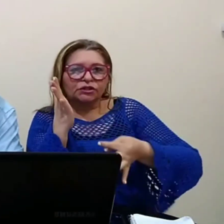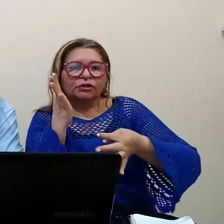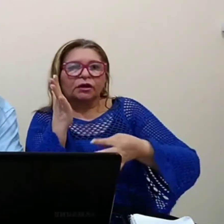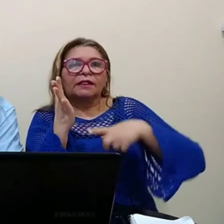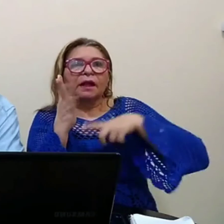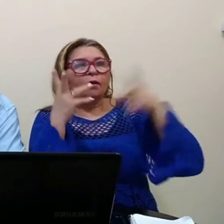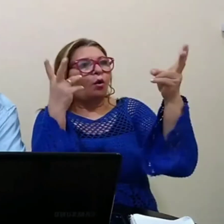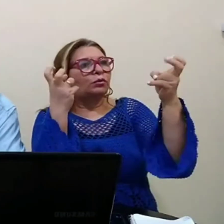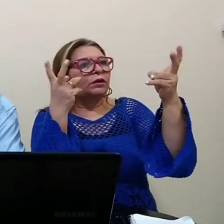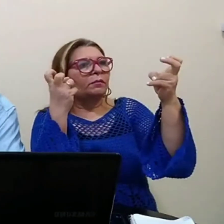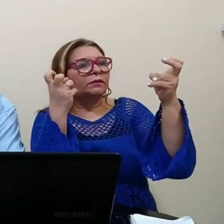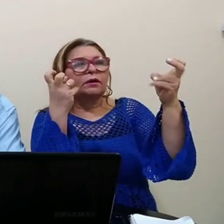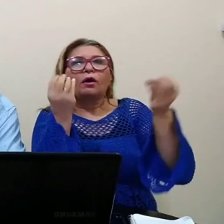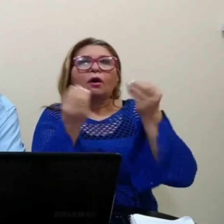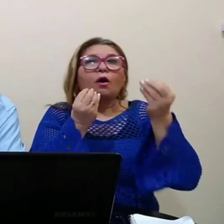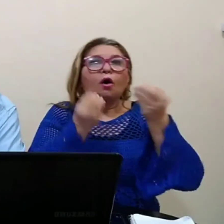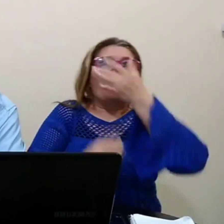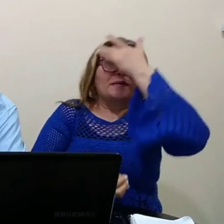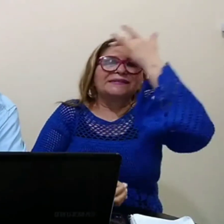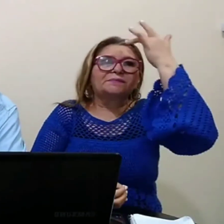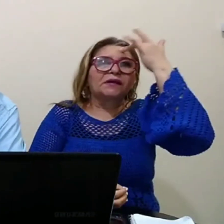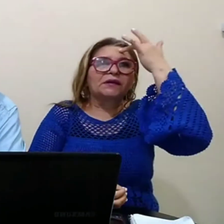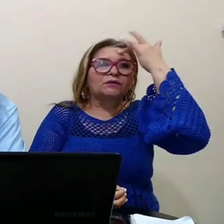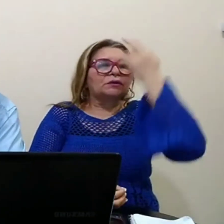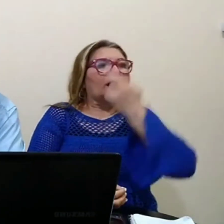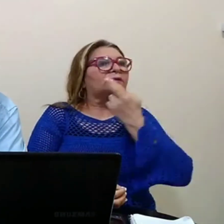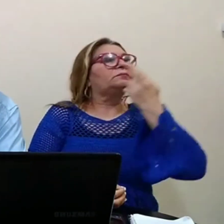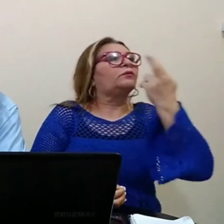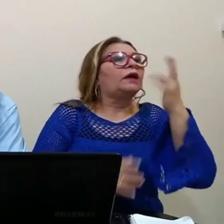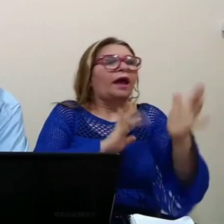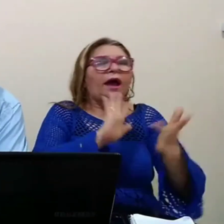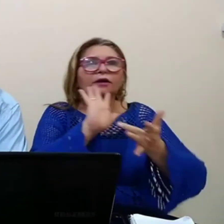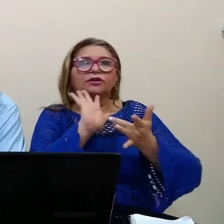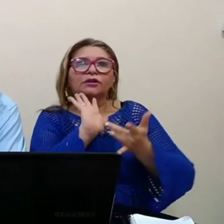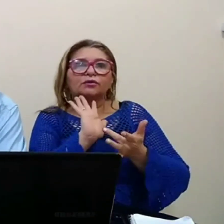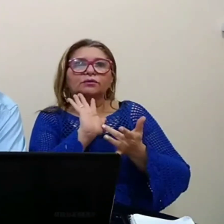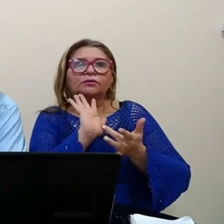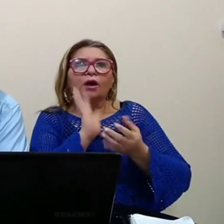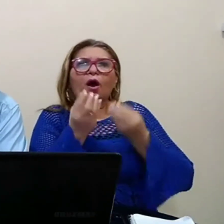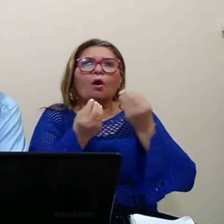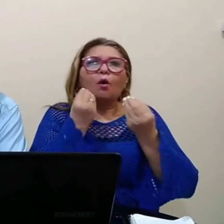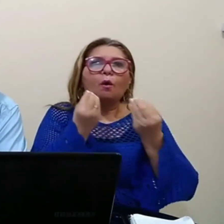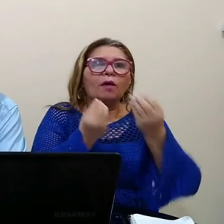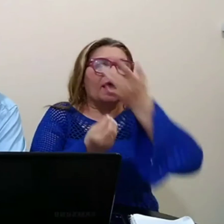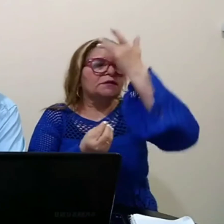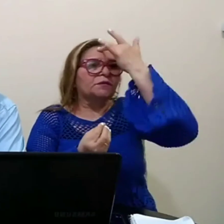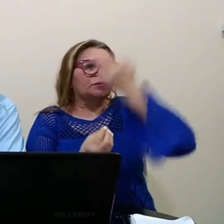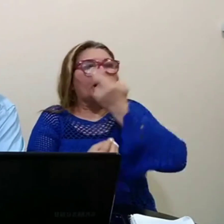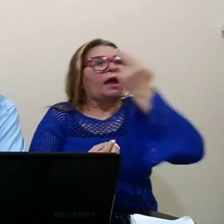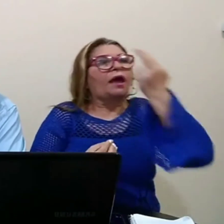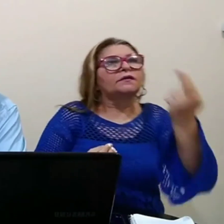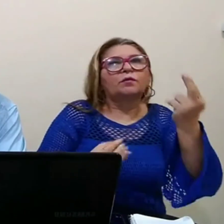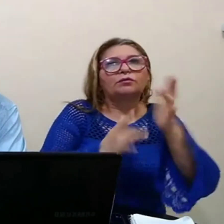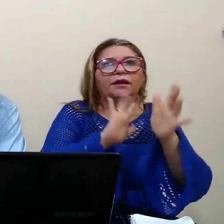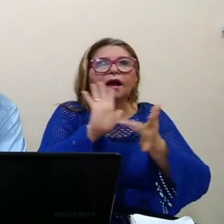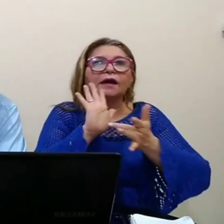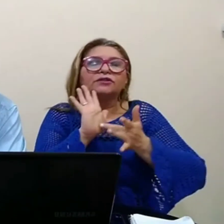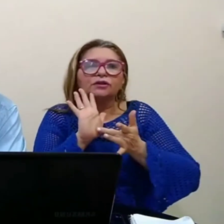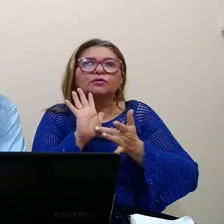tema Como as pessoas reagem a Jesus. Como as pessoas reagem a Jesus. A